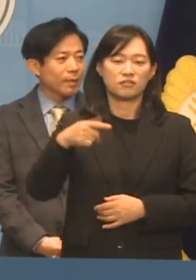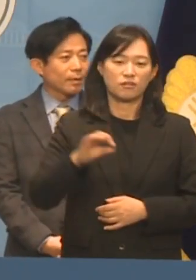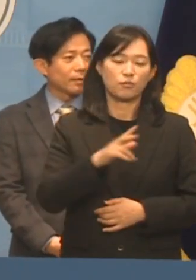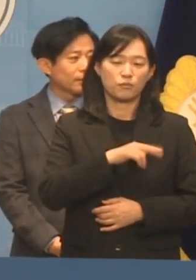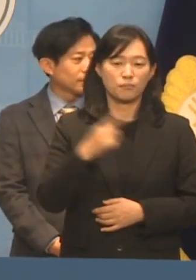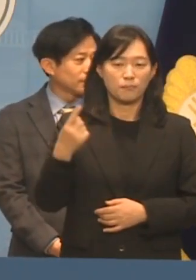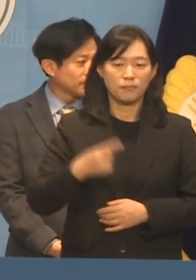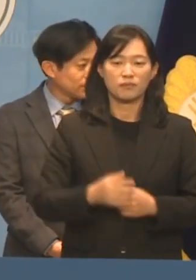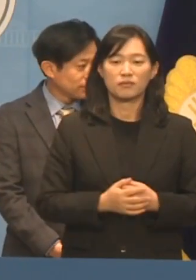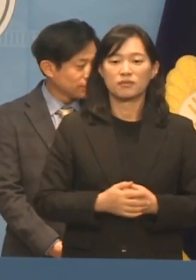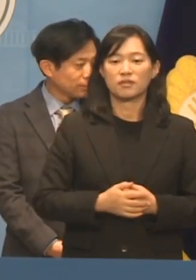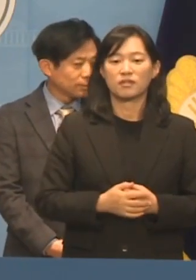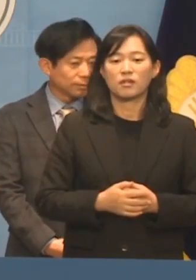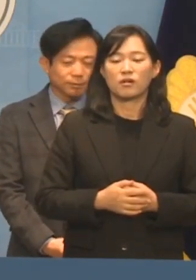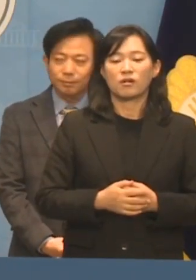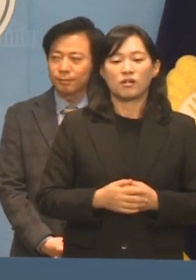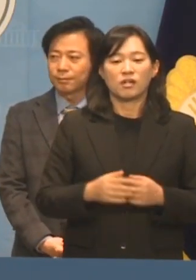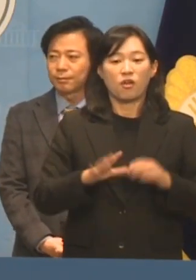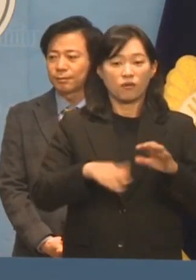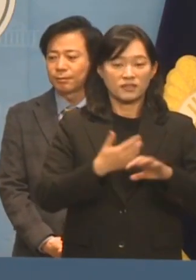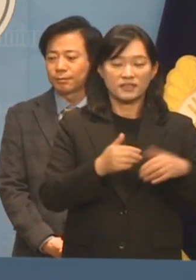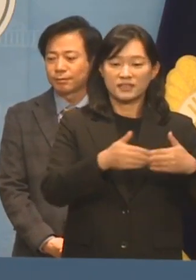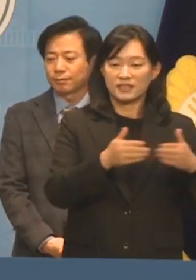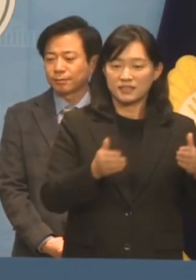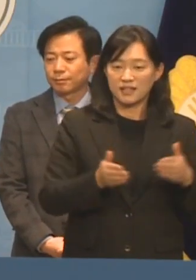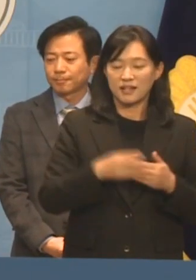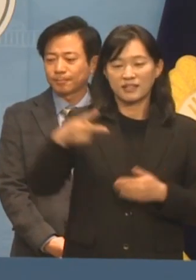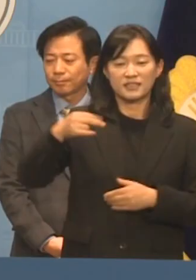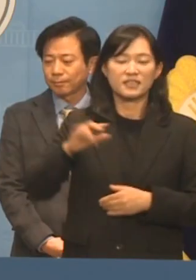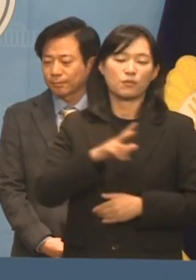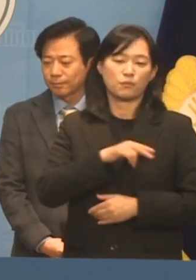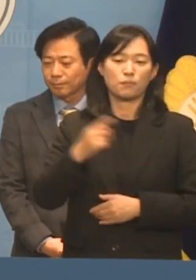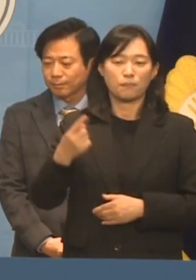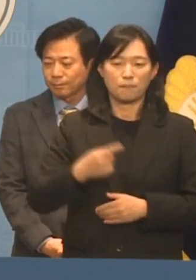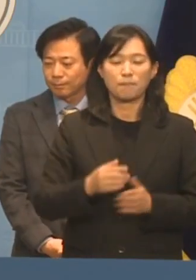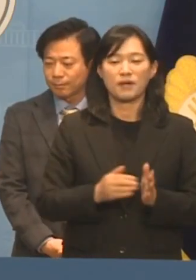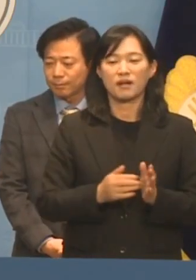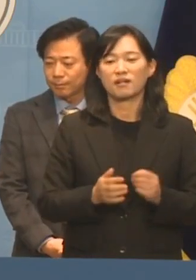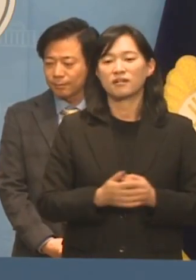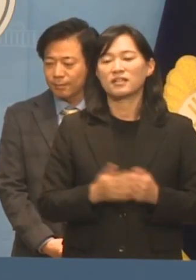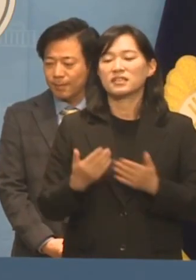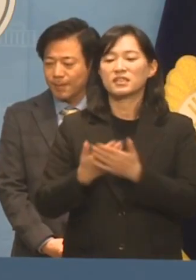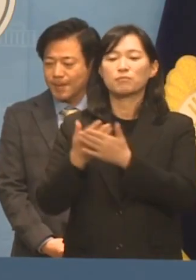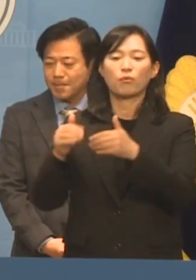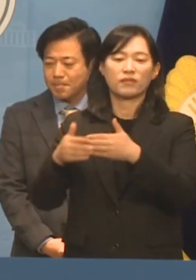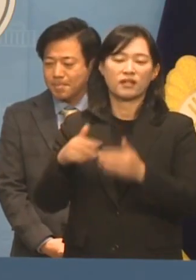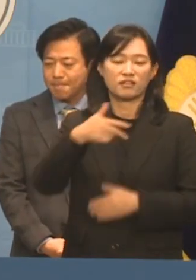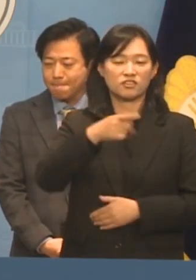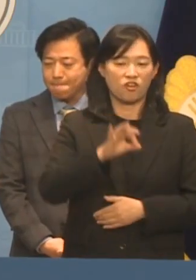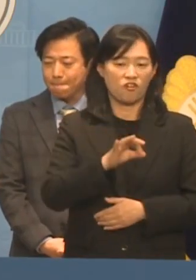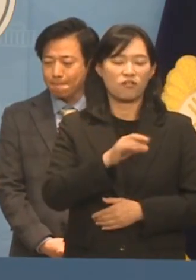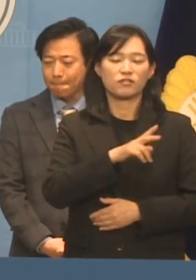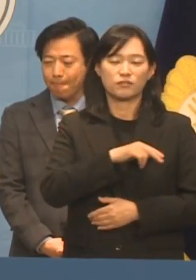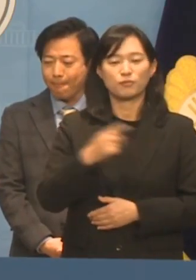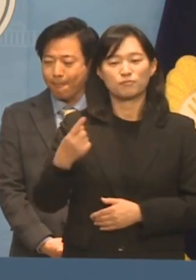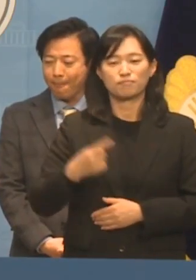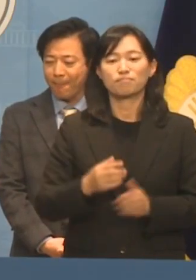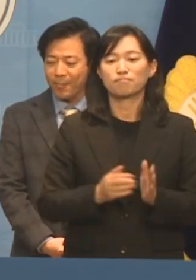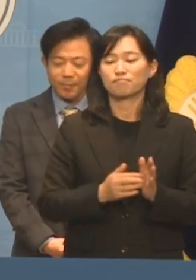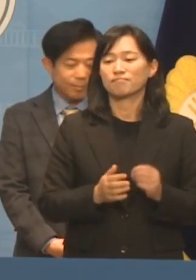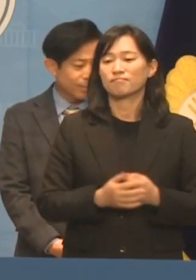참가하셨습니다. 조국혁신당의 신장식 의원님 참가하셨습니다. 진보당의 정혜경 의원님